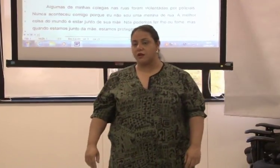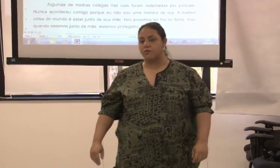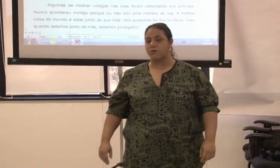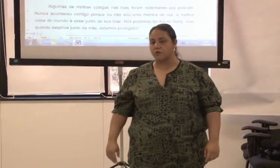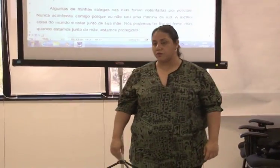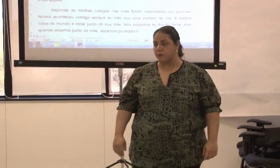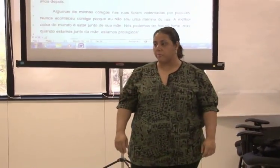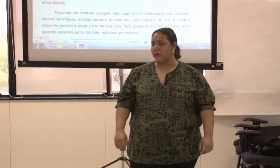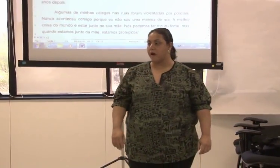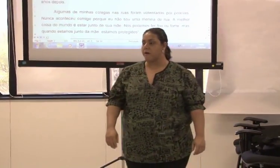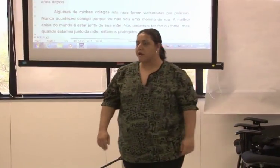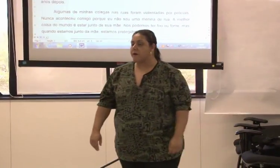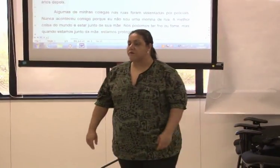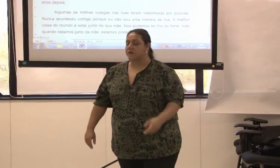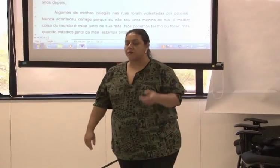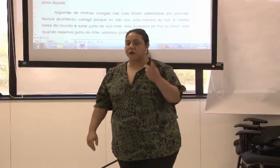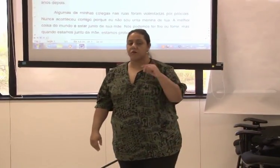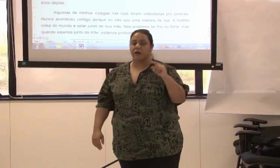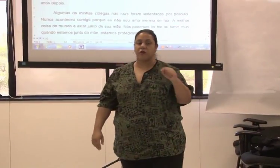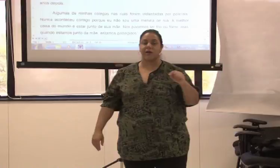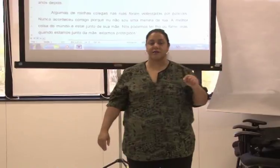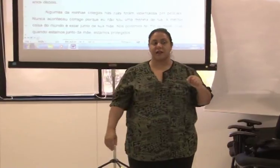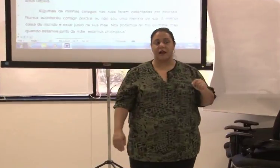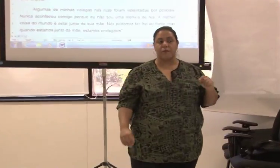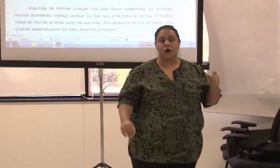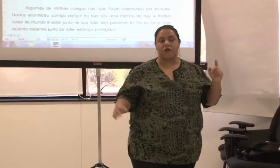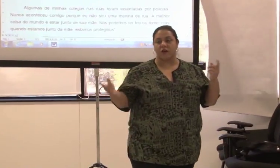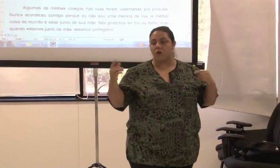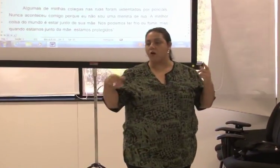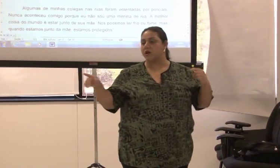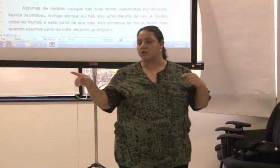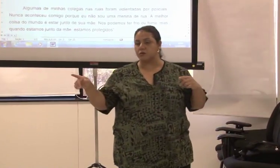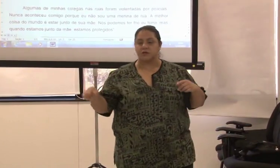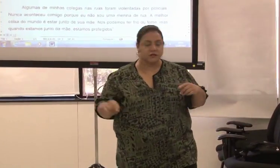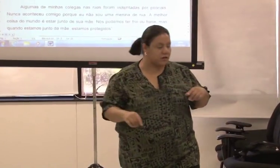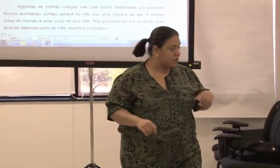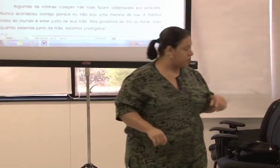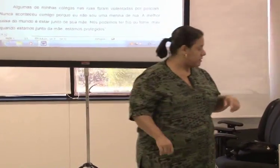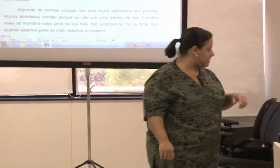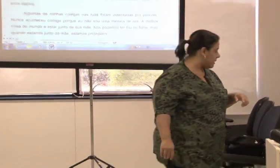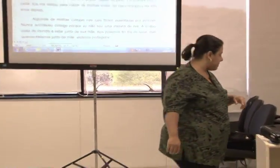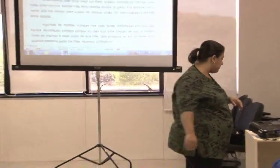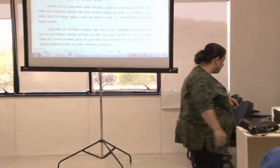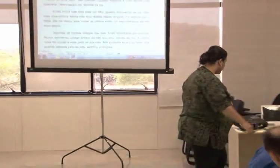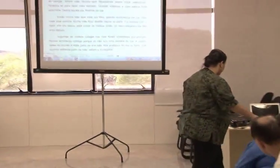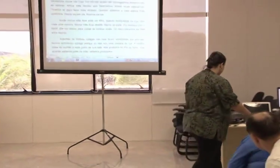para o outro, tá? Vocês me perguntaram como é que seria a prova e qual o ritmo que vocês teriam que fazer.